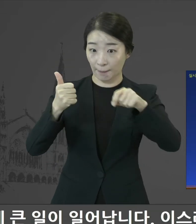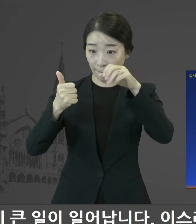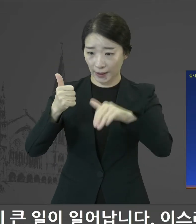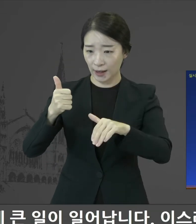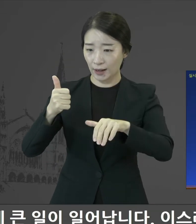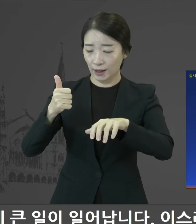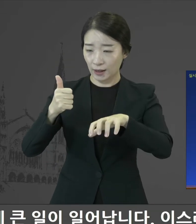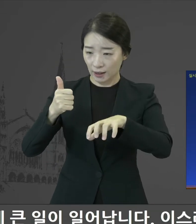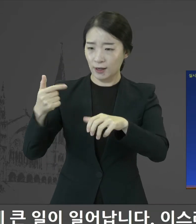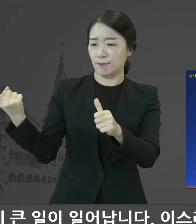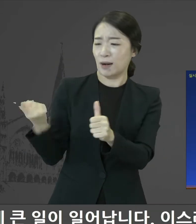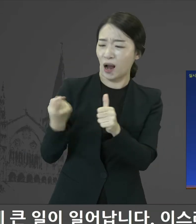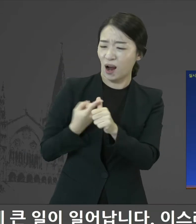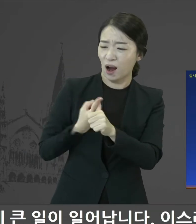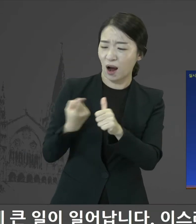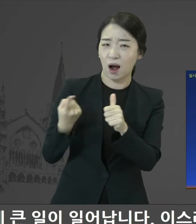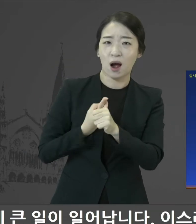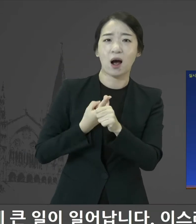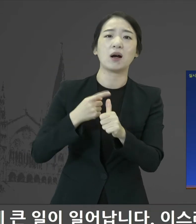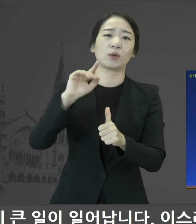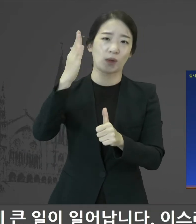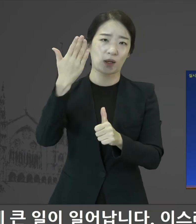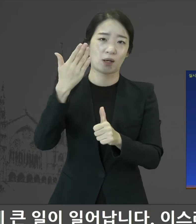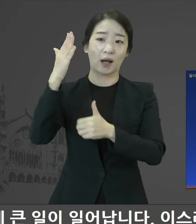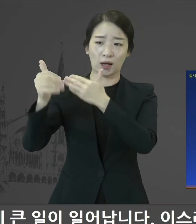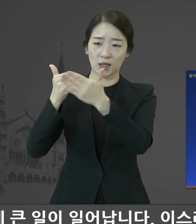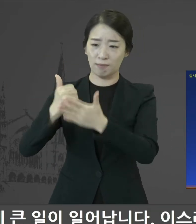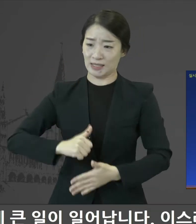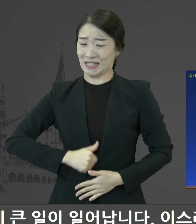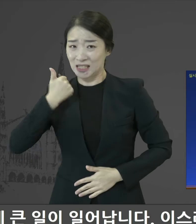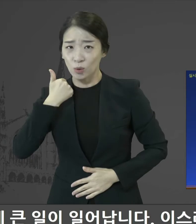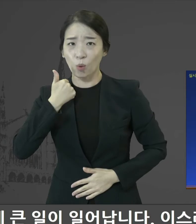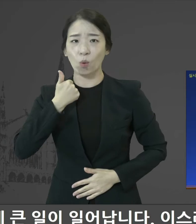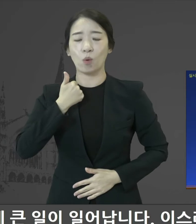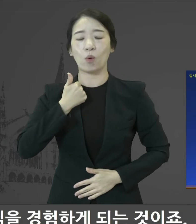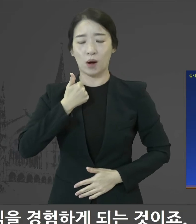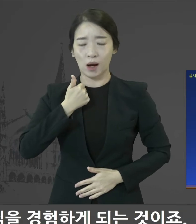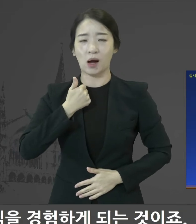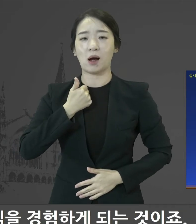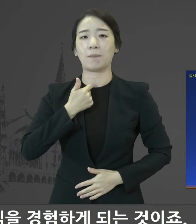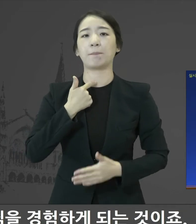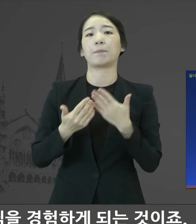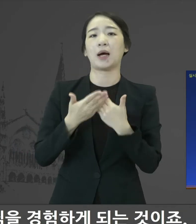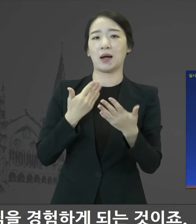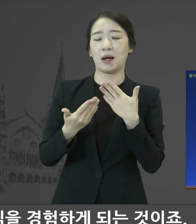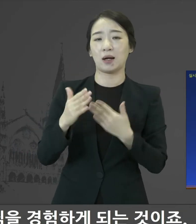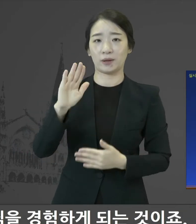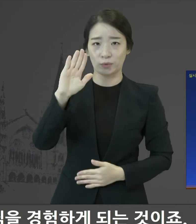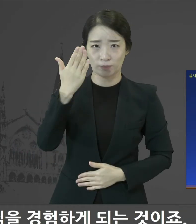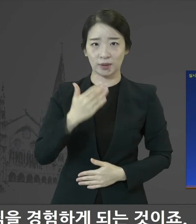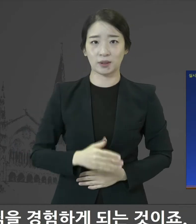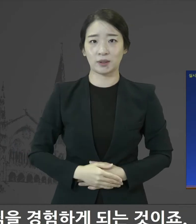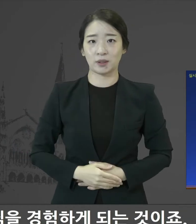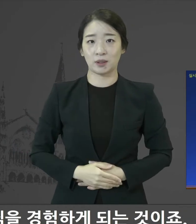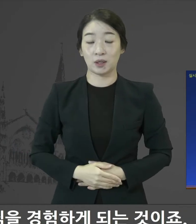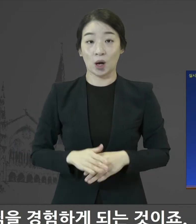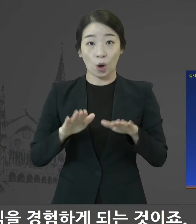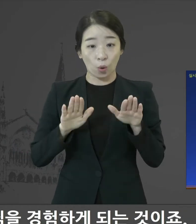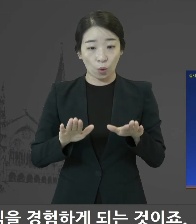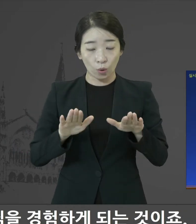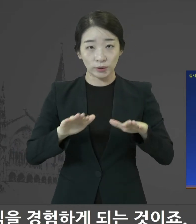하나님의 이 진노하심을 경험하게 되는 것이죠. 그런데 오늘 본문에 와 보면